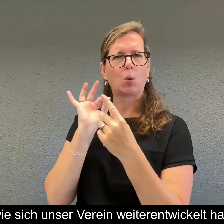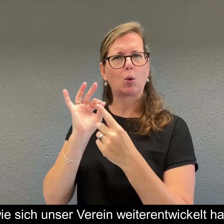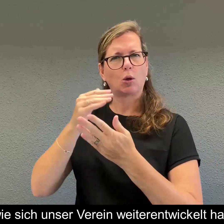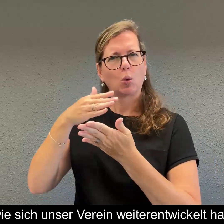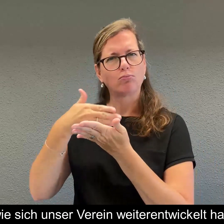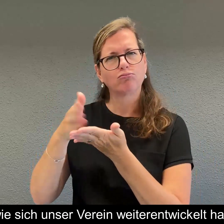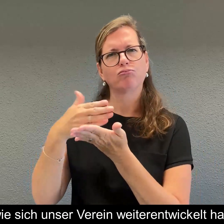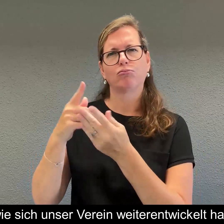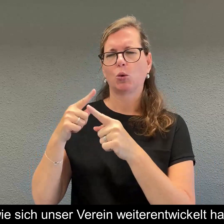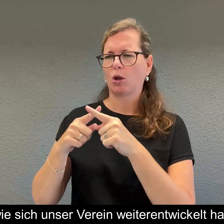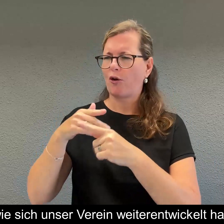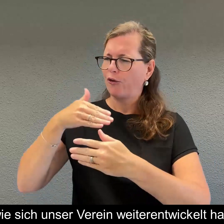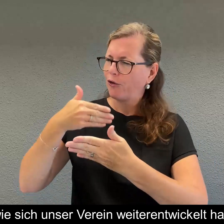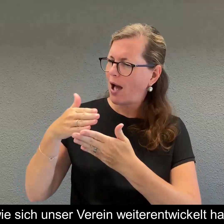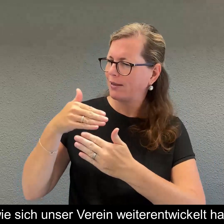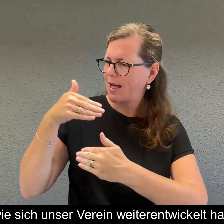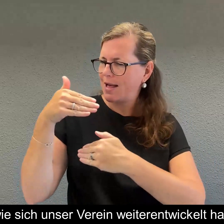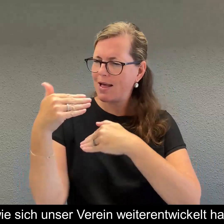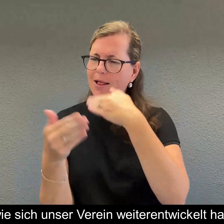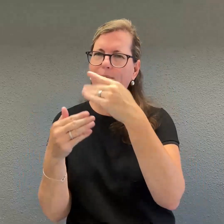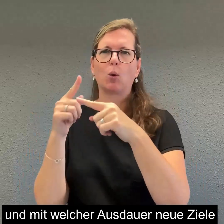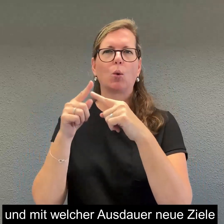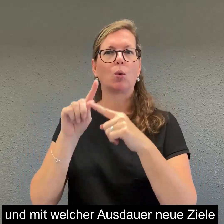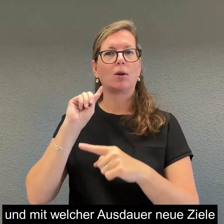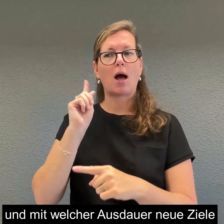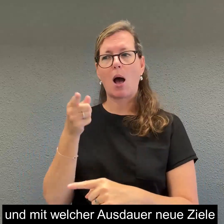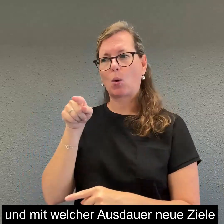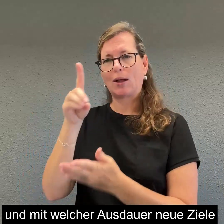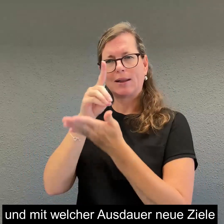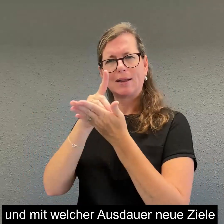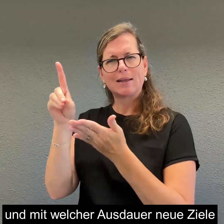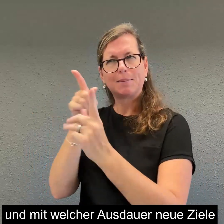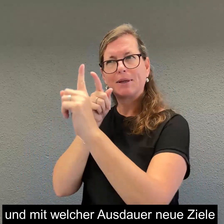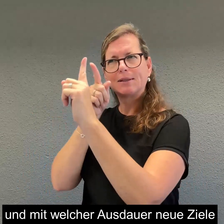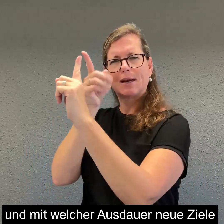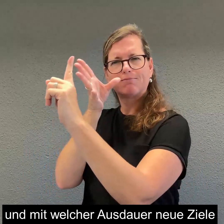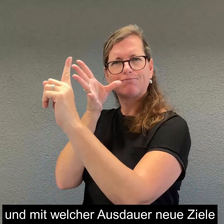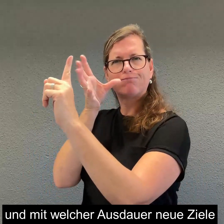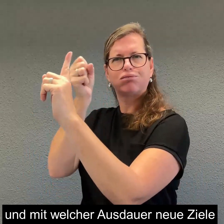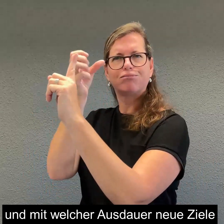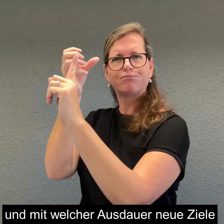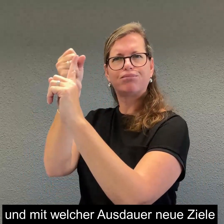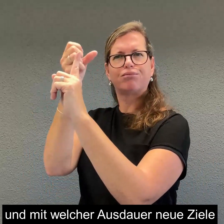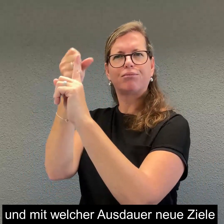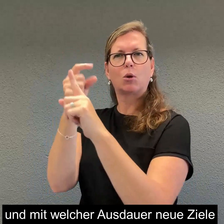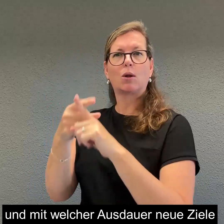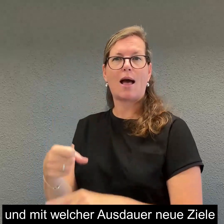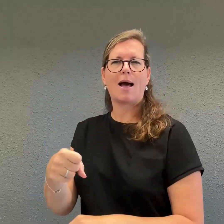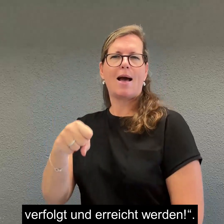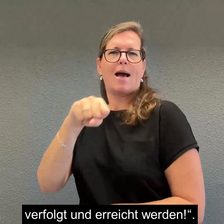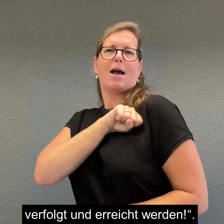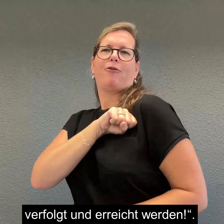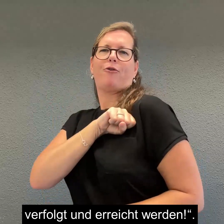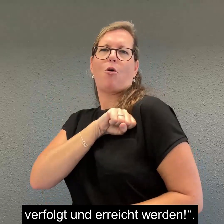weiterentwickelt hat und mit welcher Ausdauer neue Ziele verfolgt